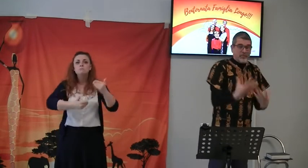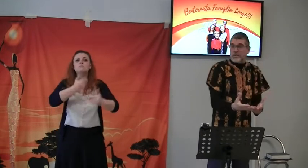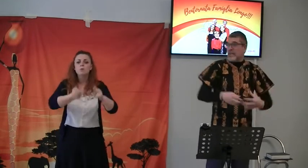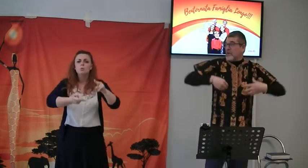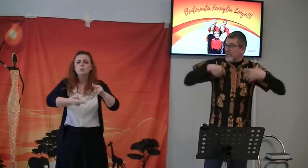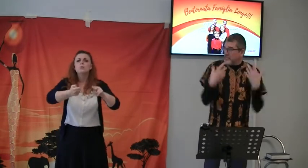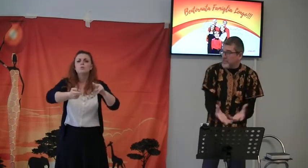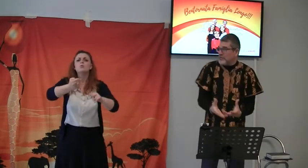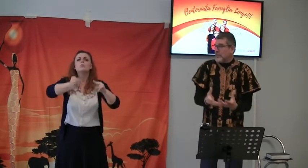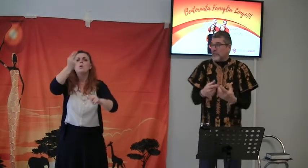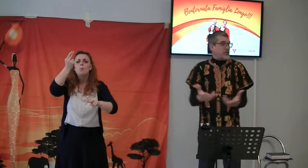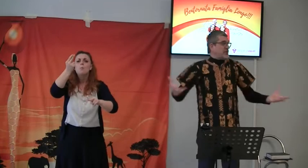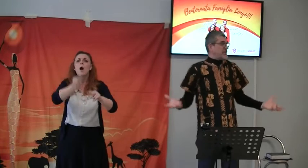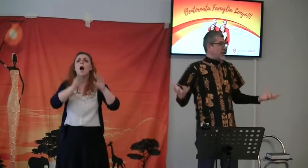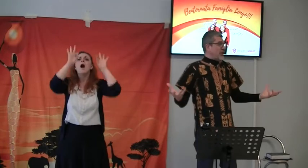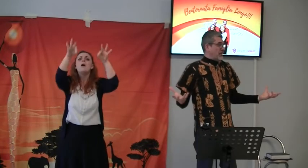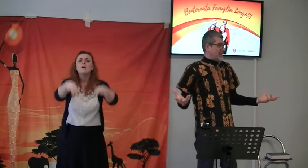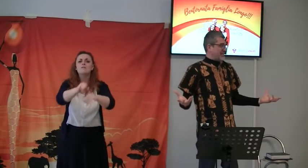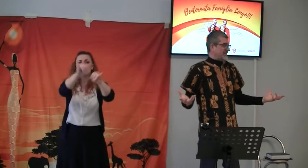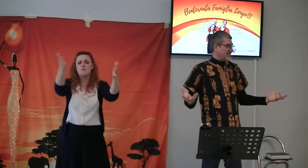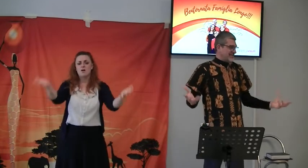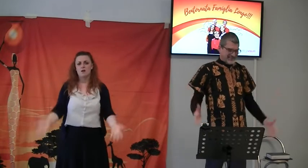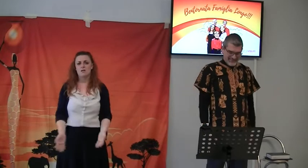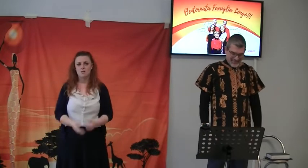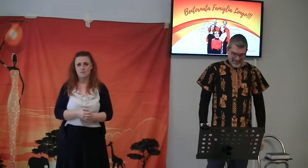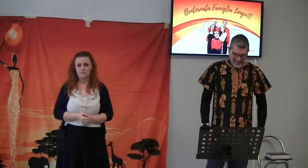più, eppure quel di più non soddisfa ancora.